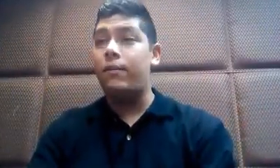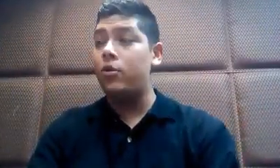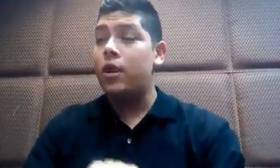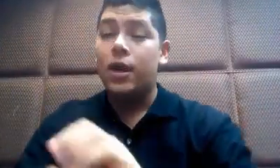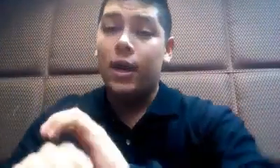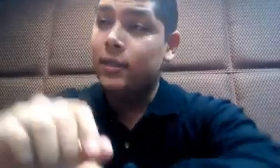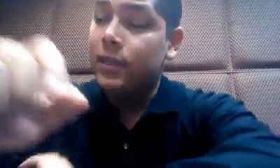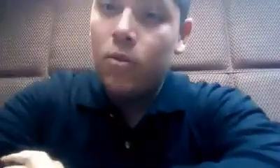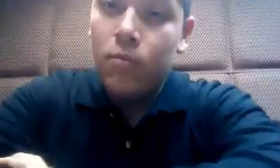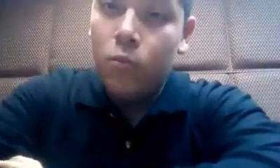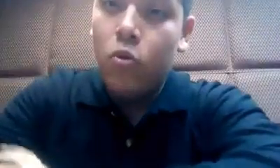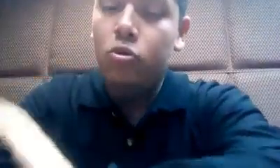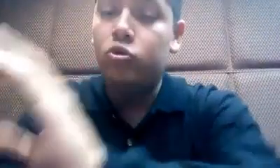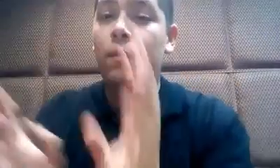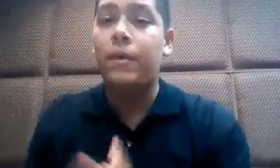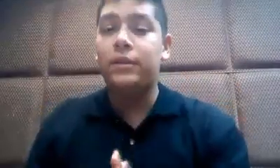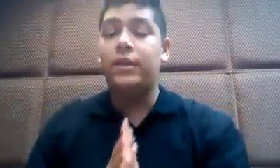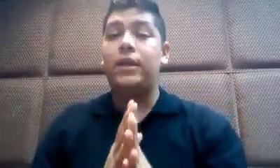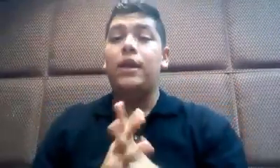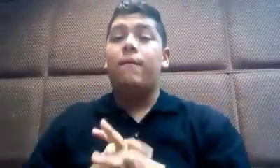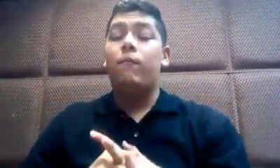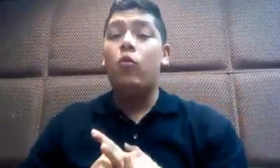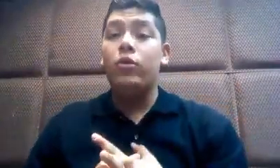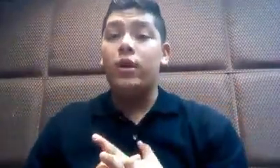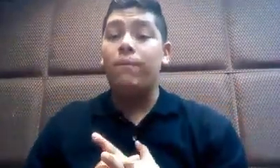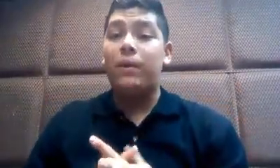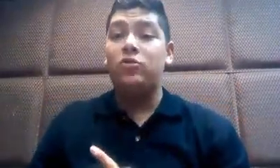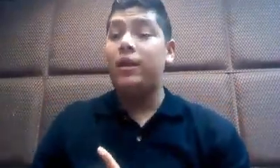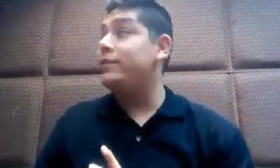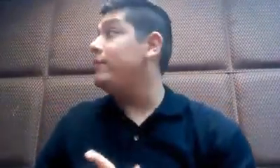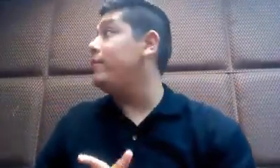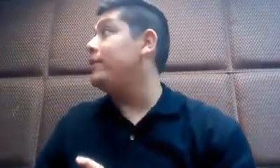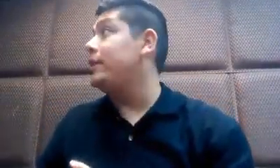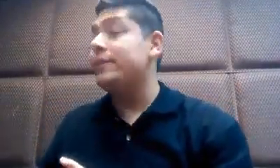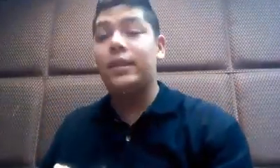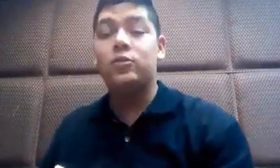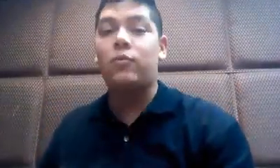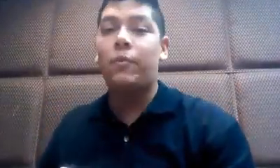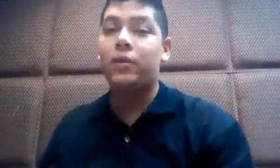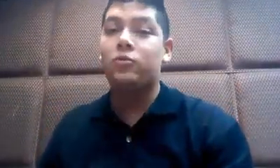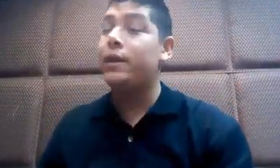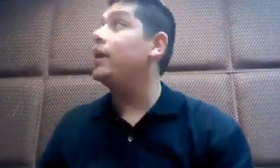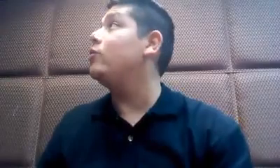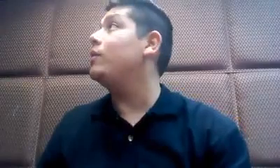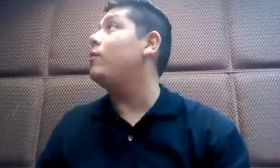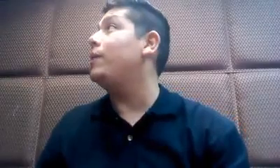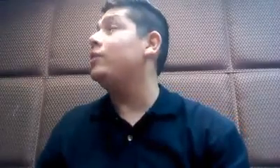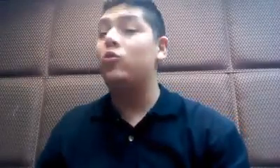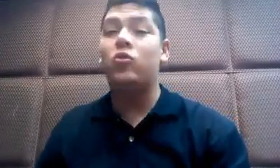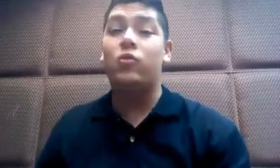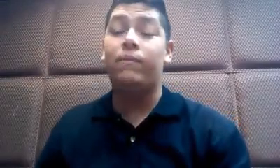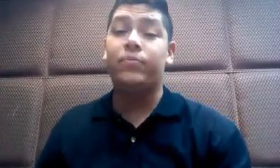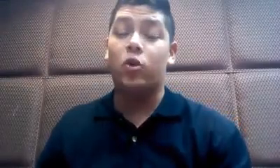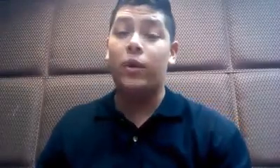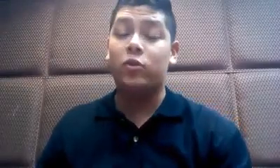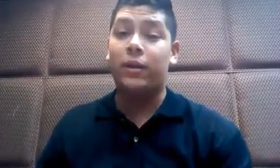camión, es algo muy, sumamente, muy impresionante. Mientras en estos momentos va llegando mi compadrito Roberto